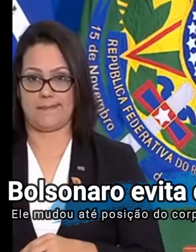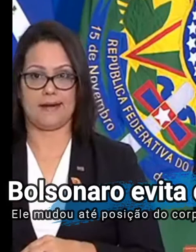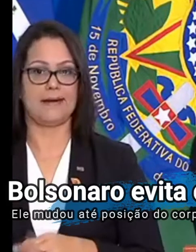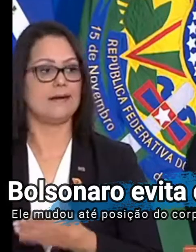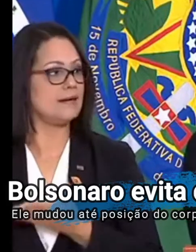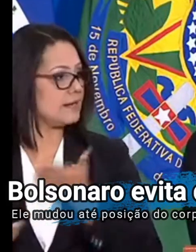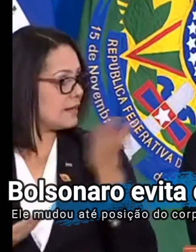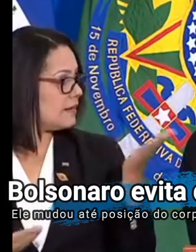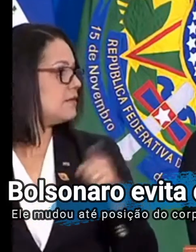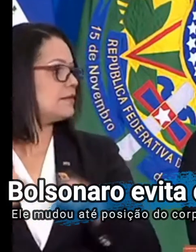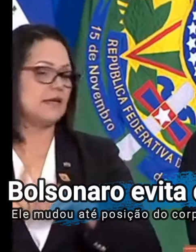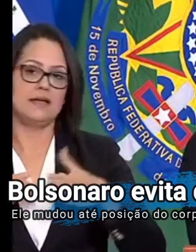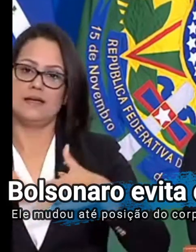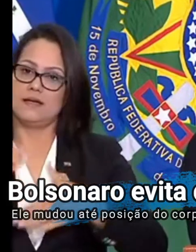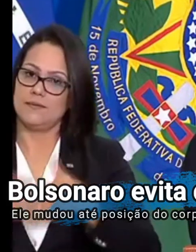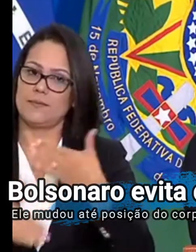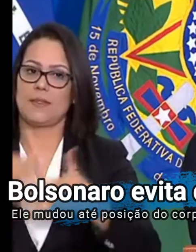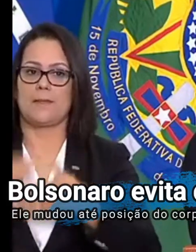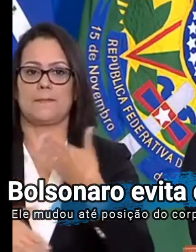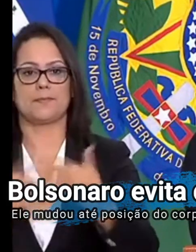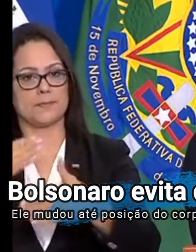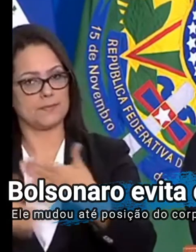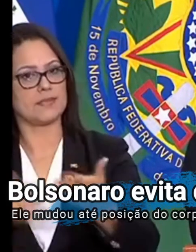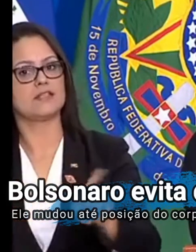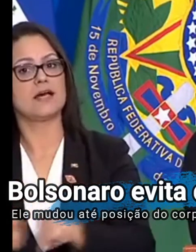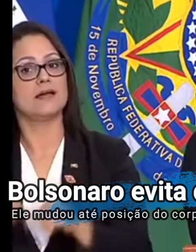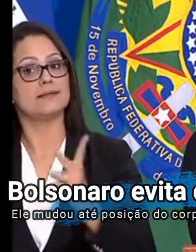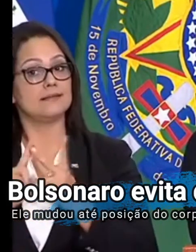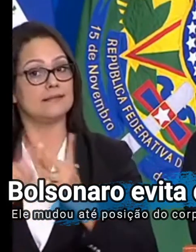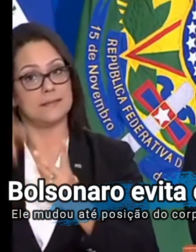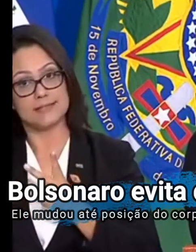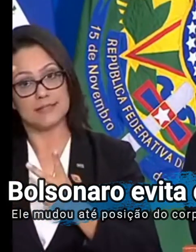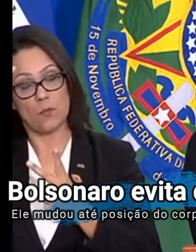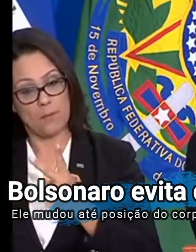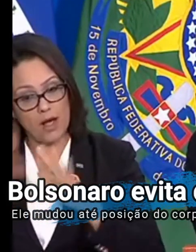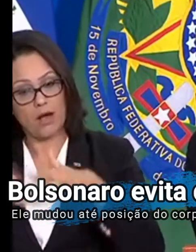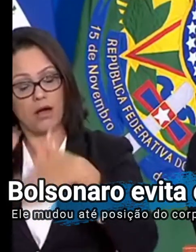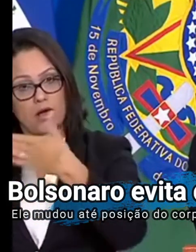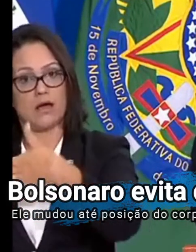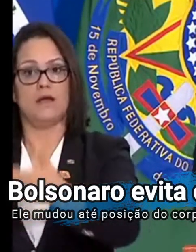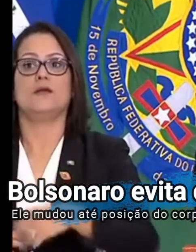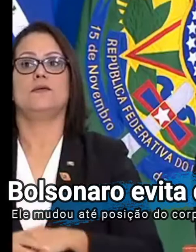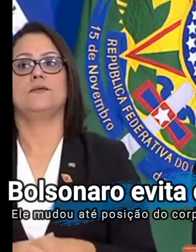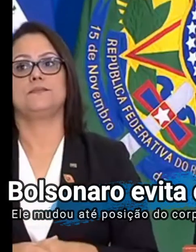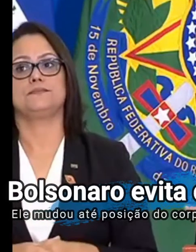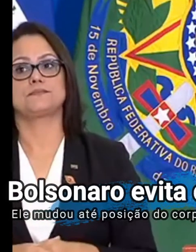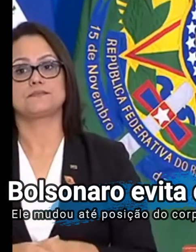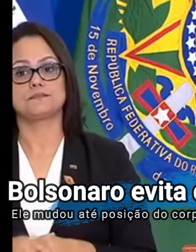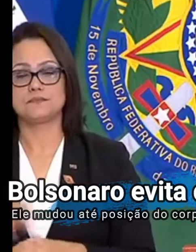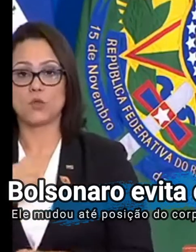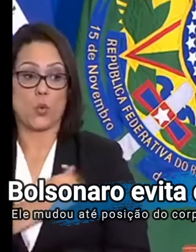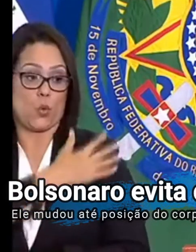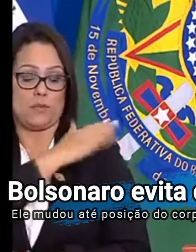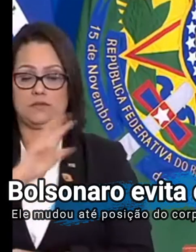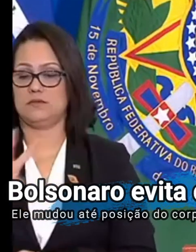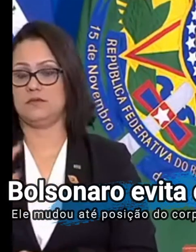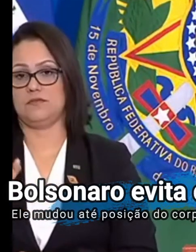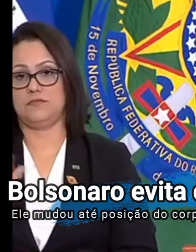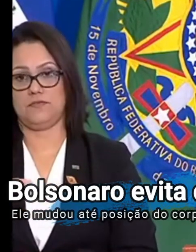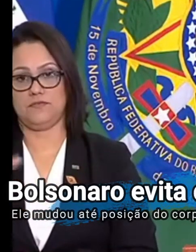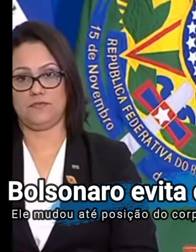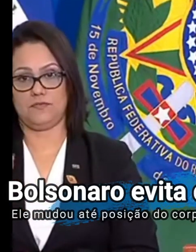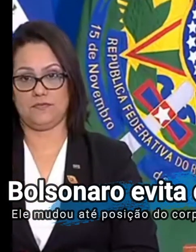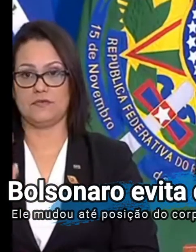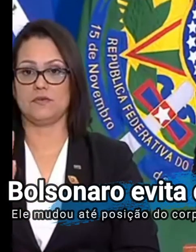em processo de gestação bastante avançada de são paulo o trabalho e empenho do comandante villas boas começou com